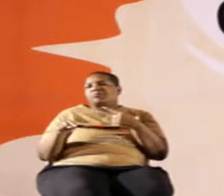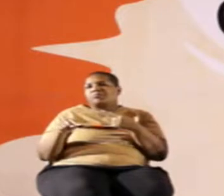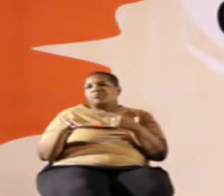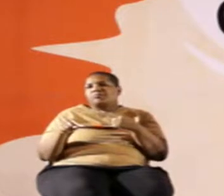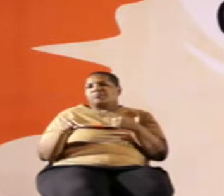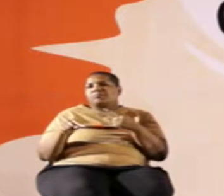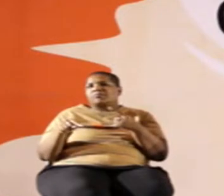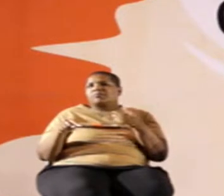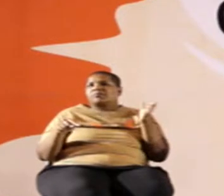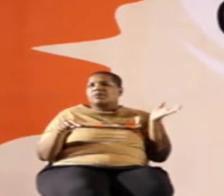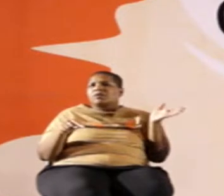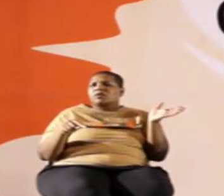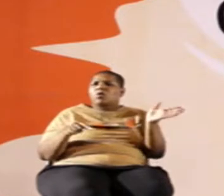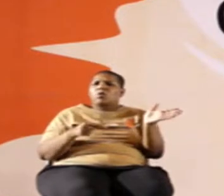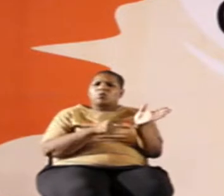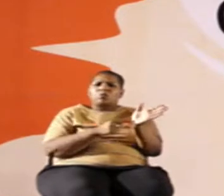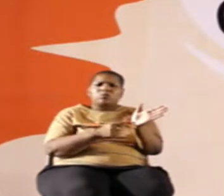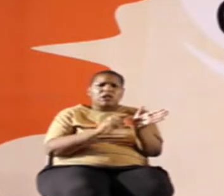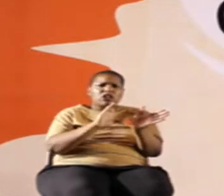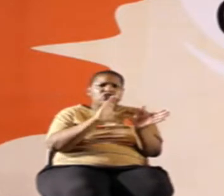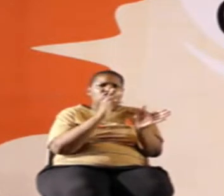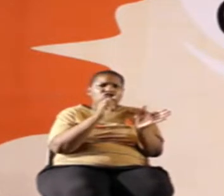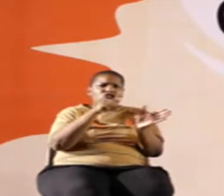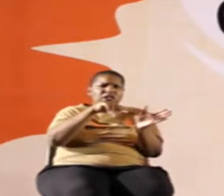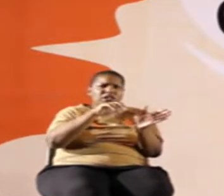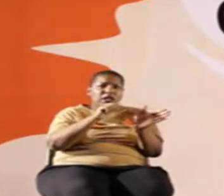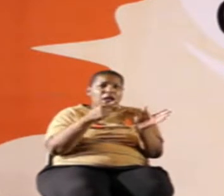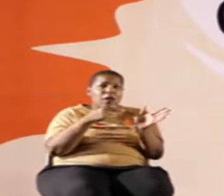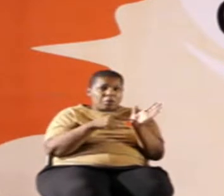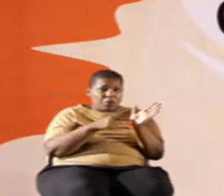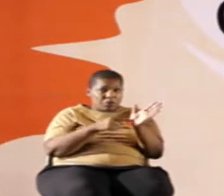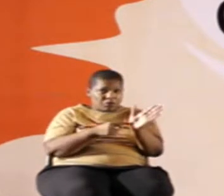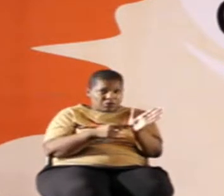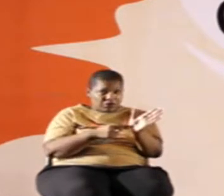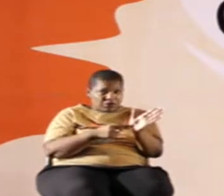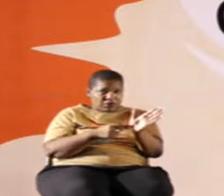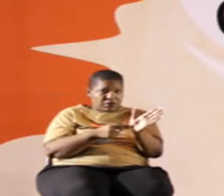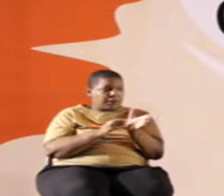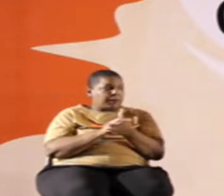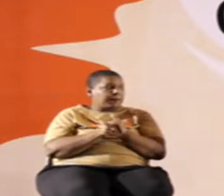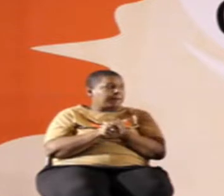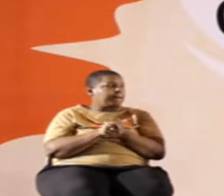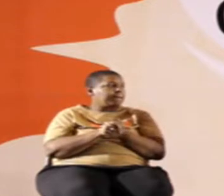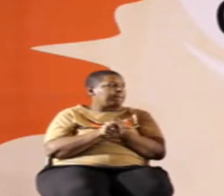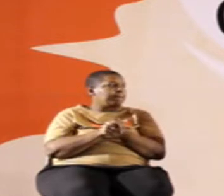que eu trouxe Chiquinha Gonzaga para transpor aqui para as meninas do funk?